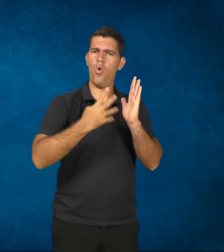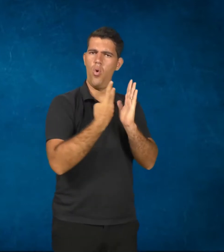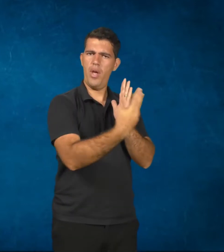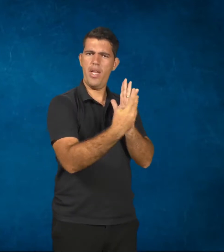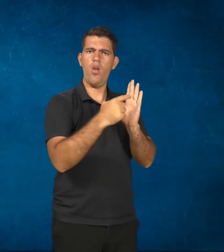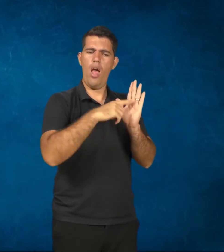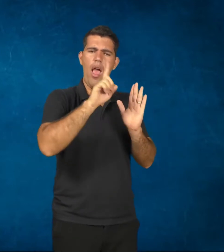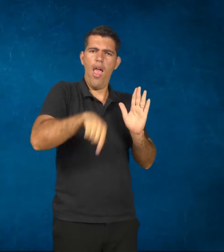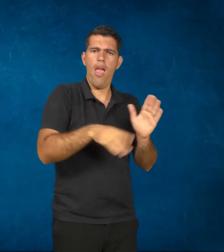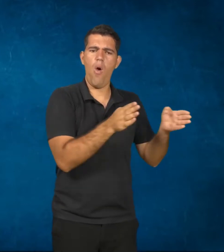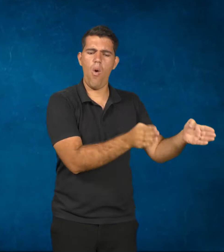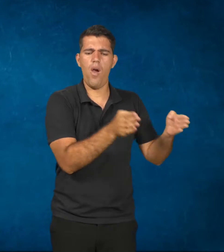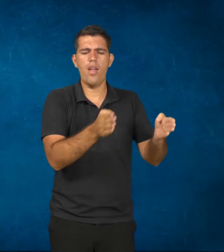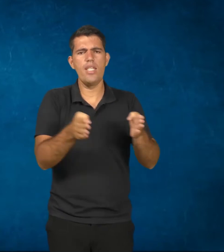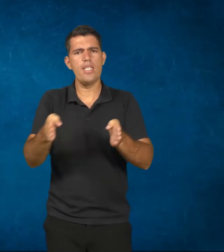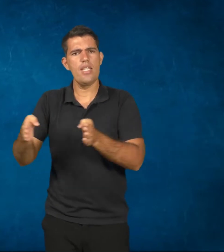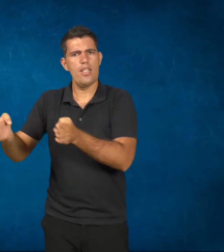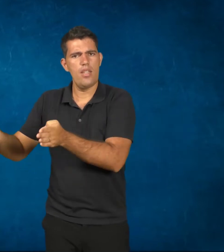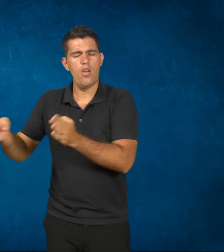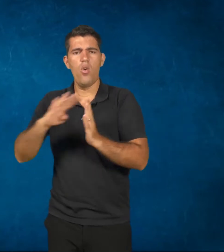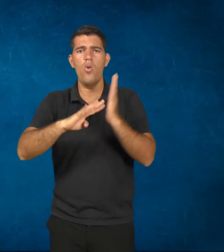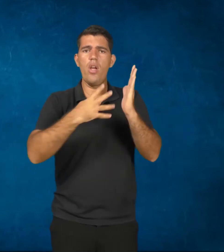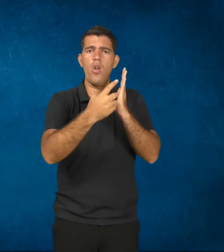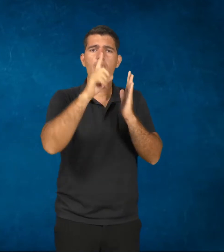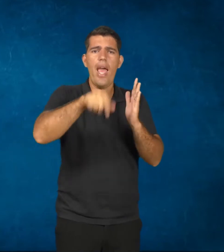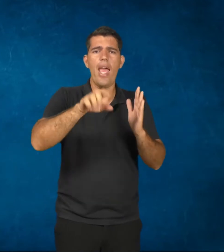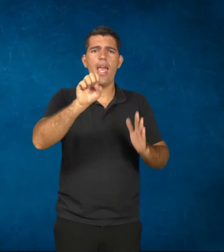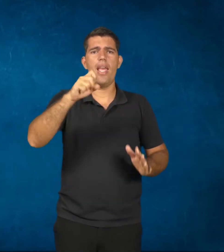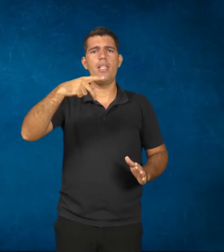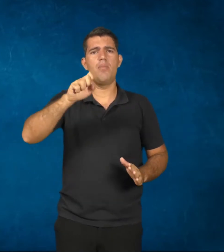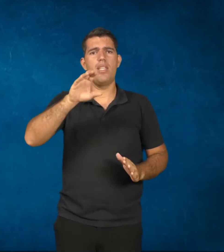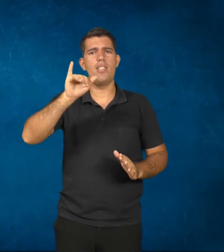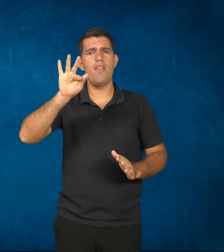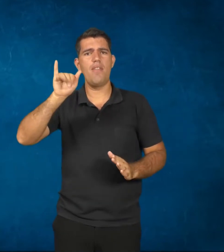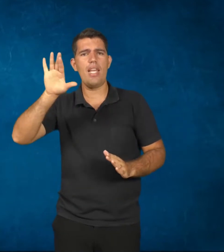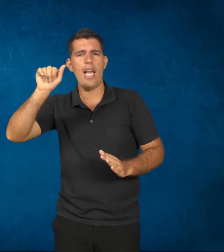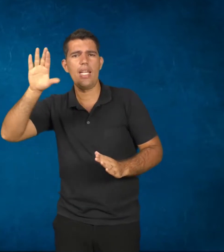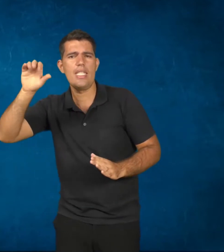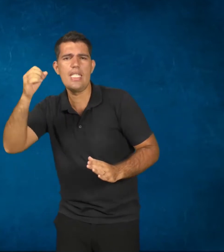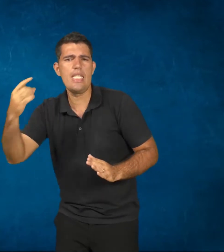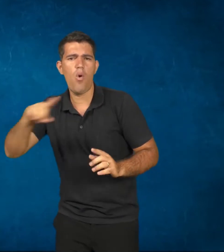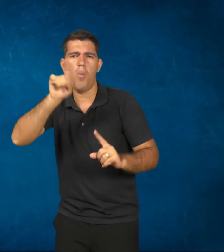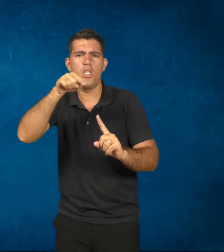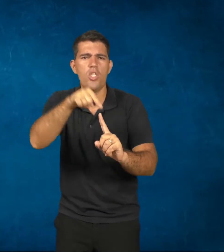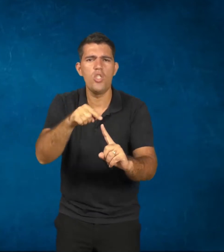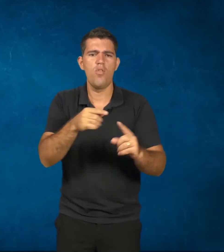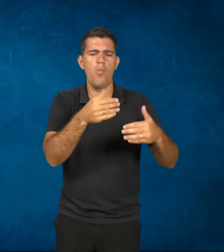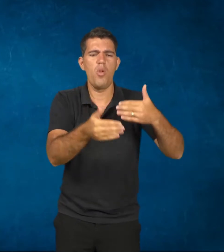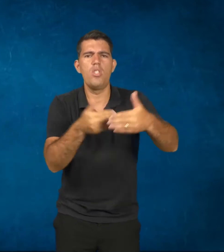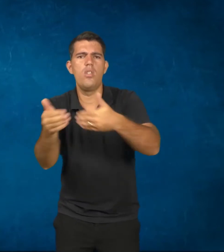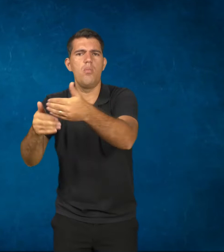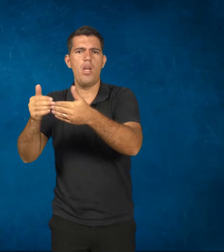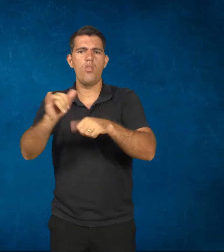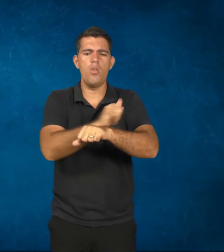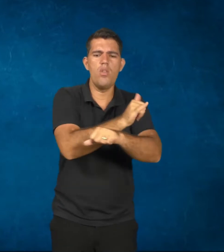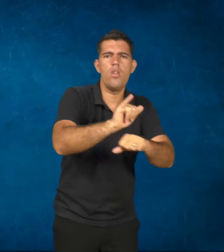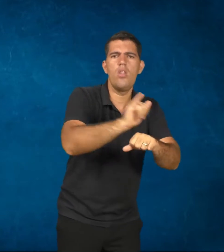de organização. Currículo é especificação precisa de objetivos, procedimentos e métodos para obtenção